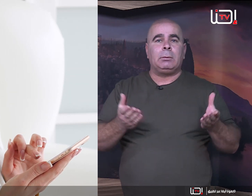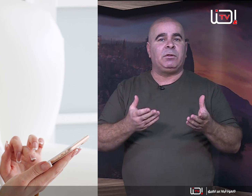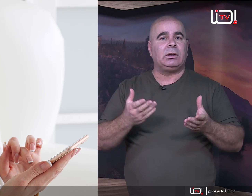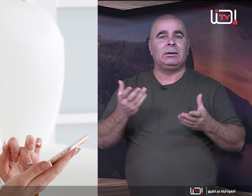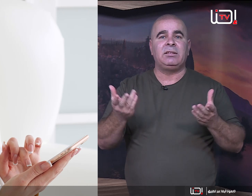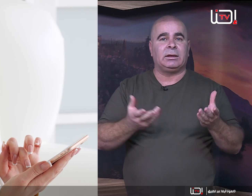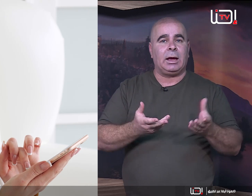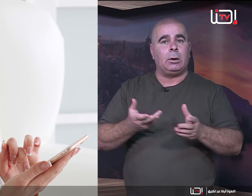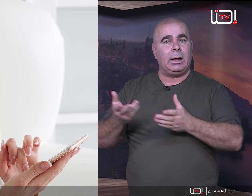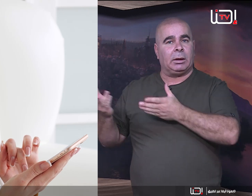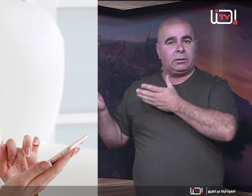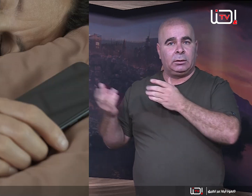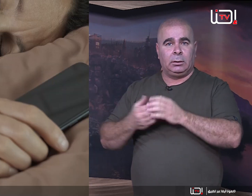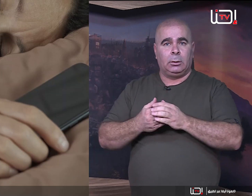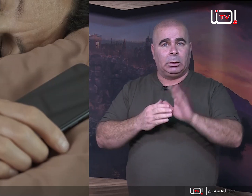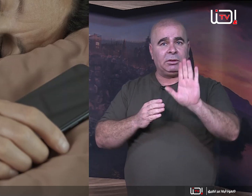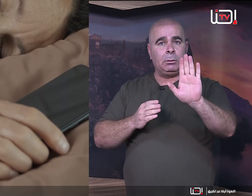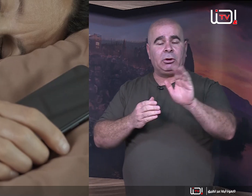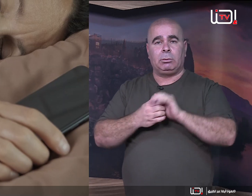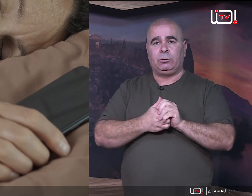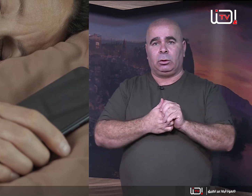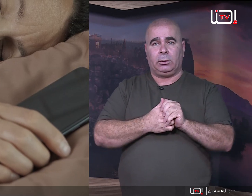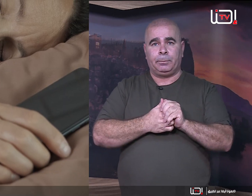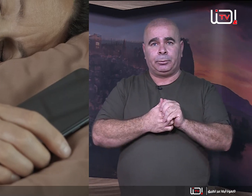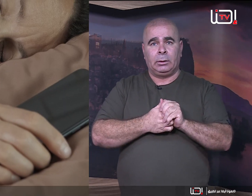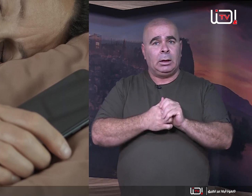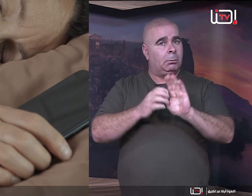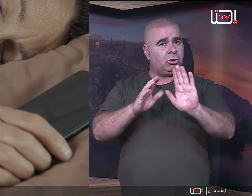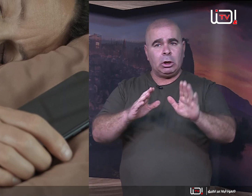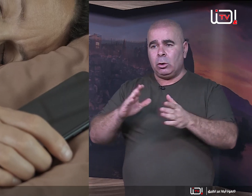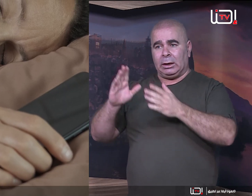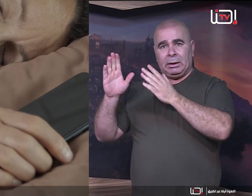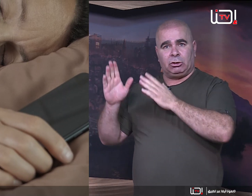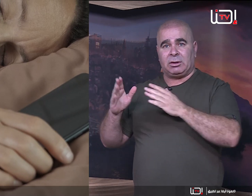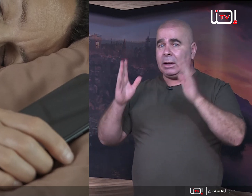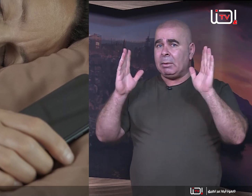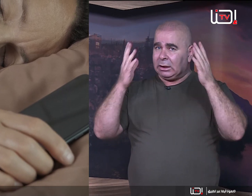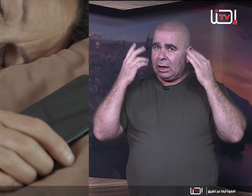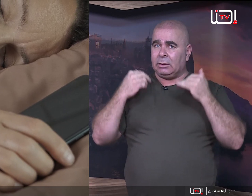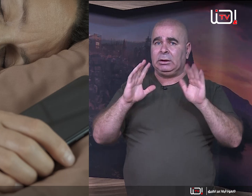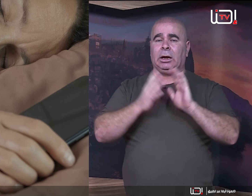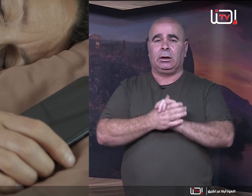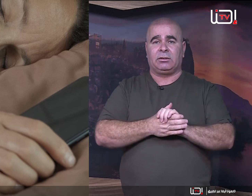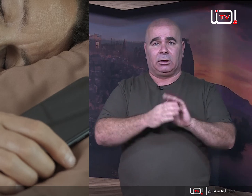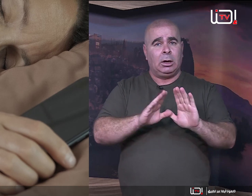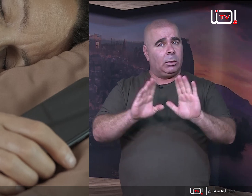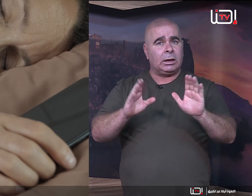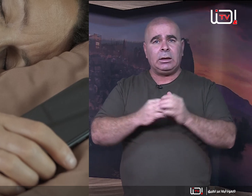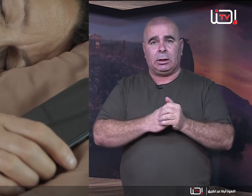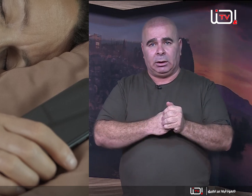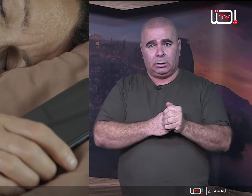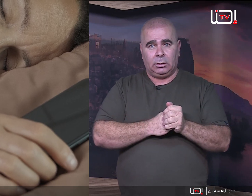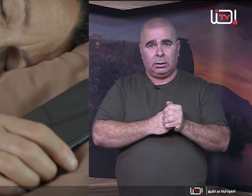بفتره من الفترات نسيت حالها ونامت والبث المباشر مفتوح مش انه يعني بين جسمها نامت هي حاطه منديل على راسها